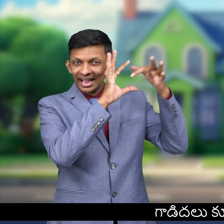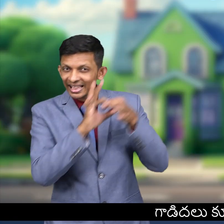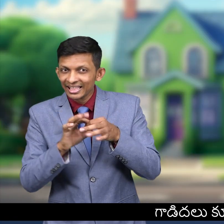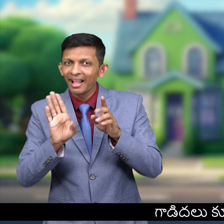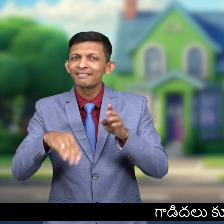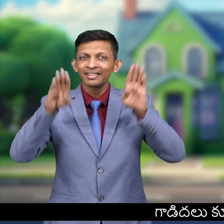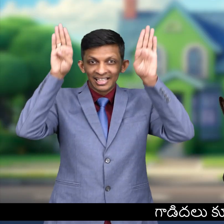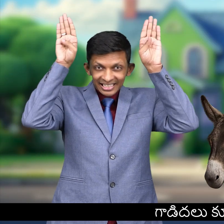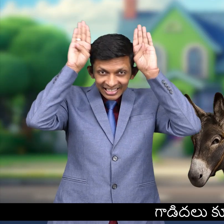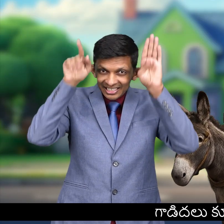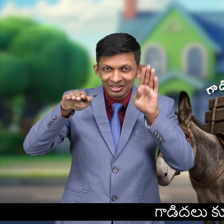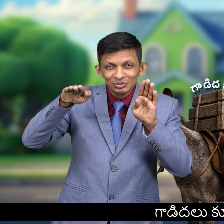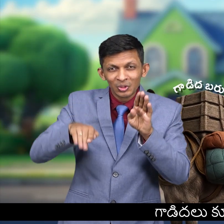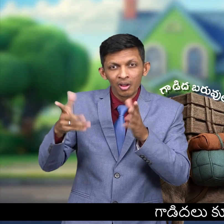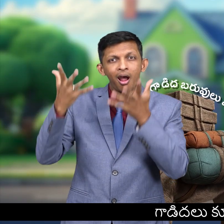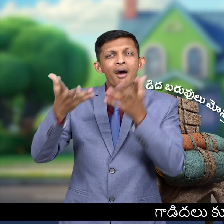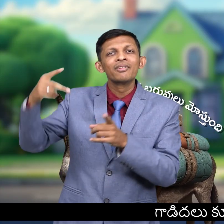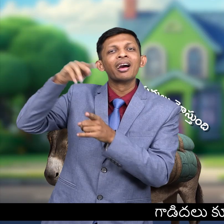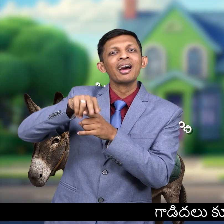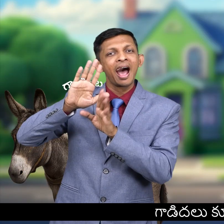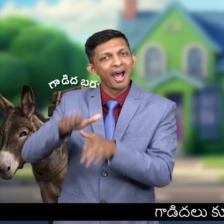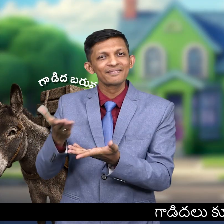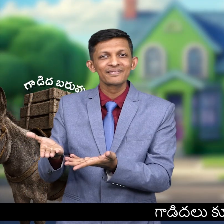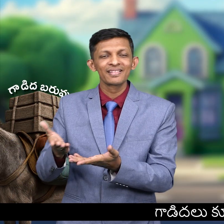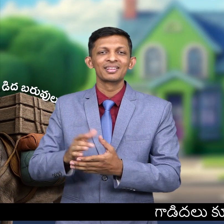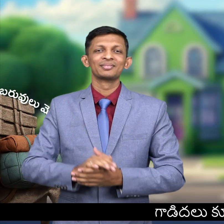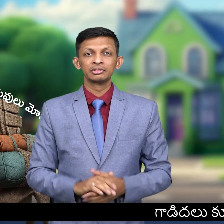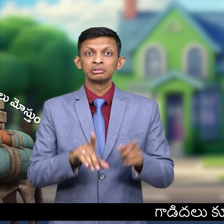గాడిదలు కూడా బరువులను మోస్తాయి.